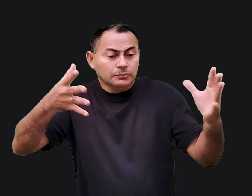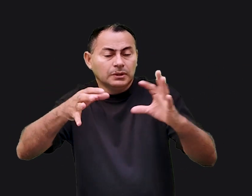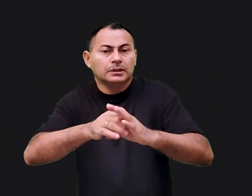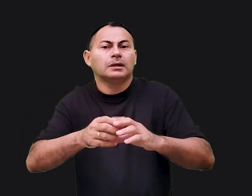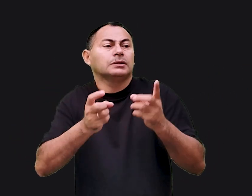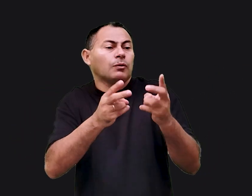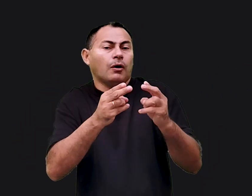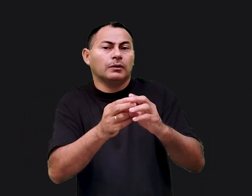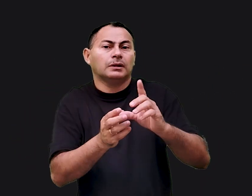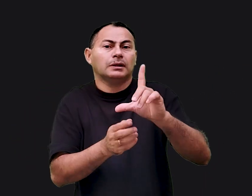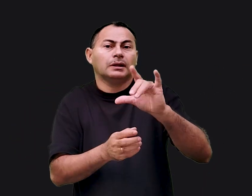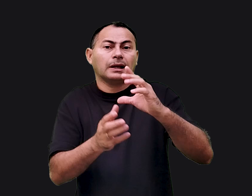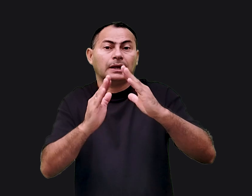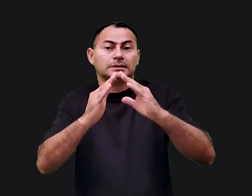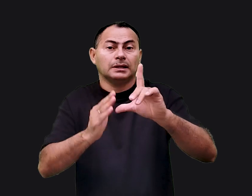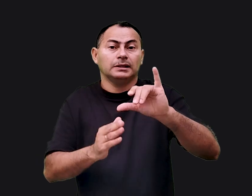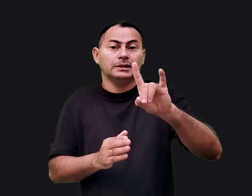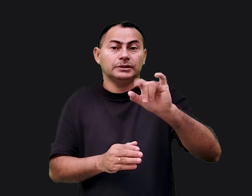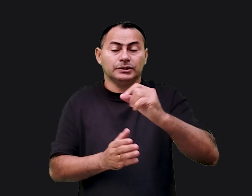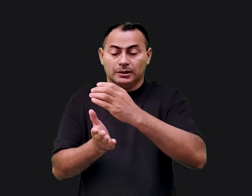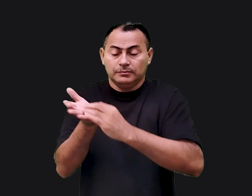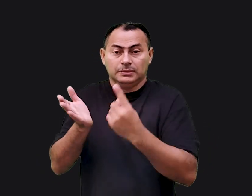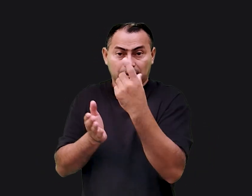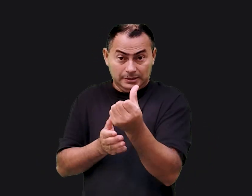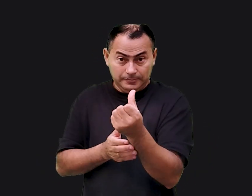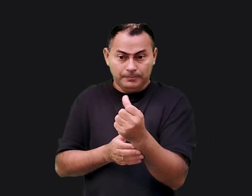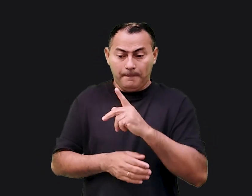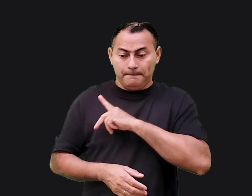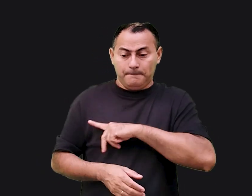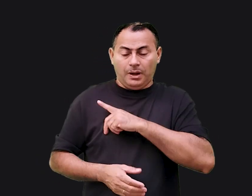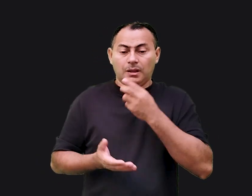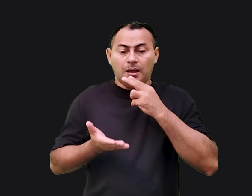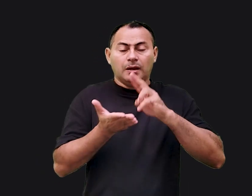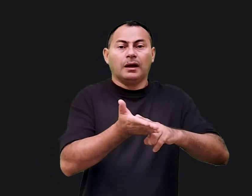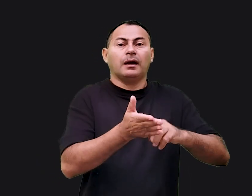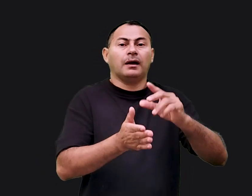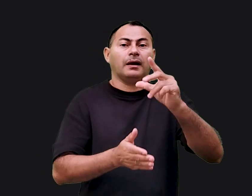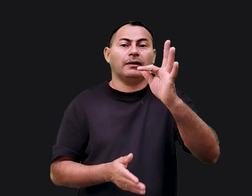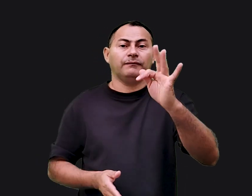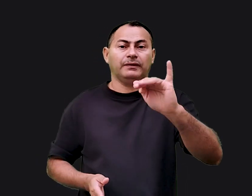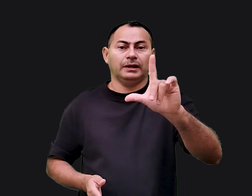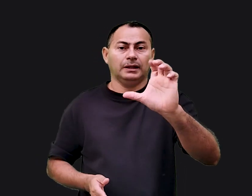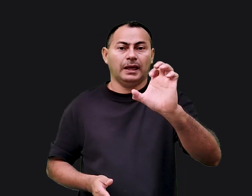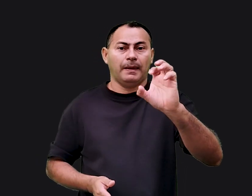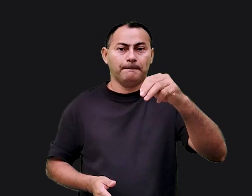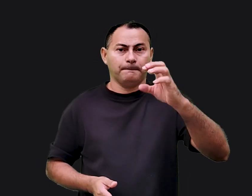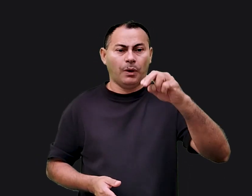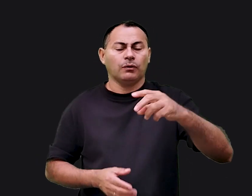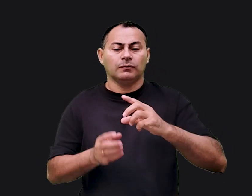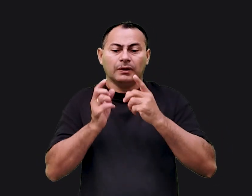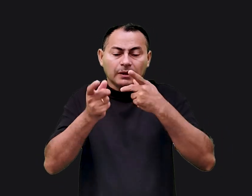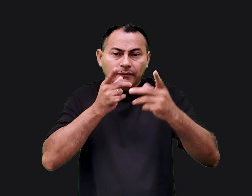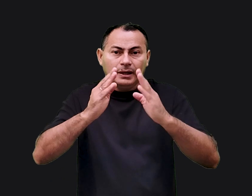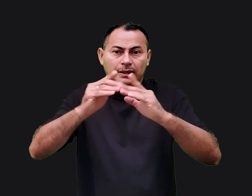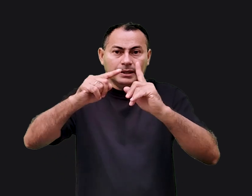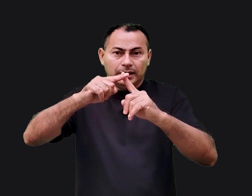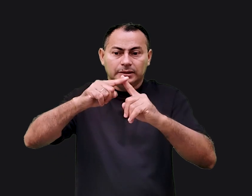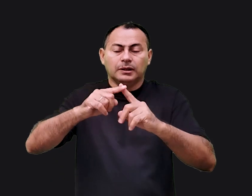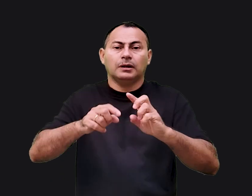casa de lí no Capítulo 16 quando Paulo escreveu a filimon também fez s a igreja que se reunia na